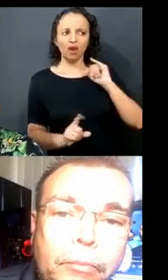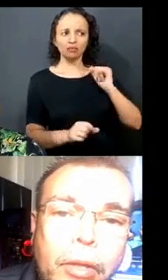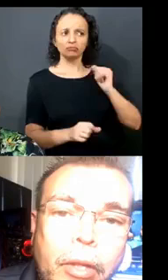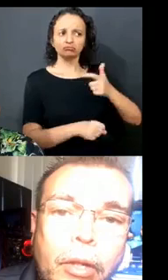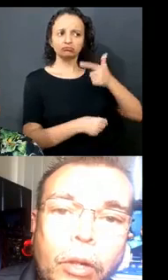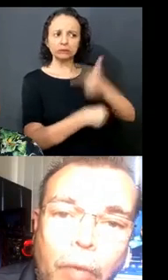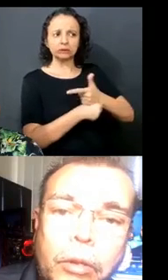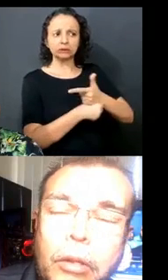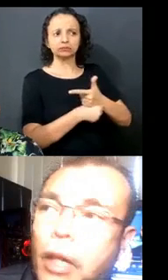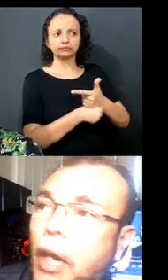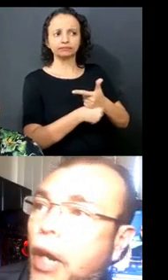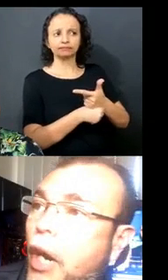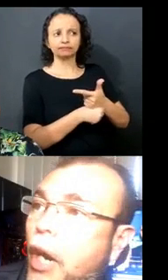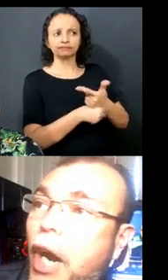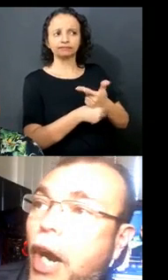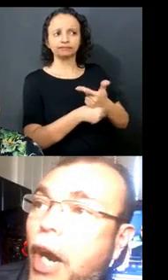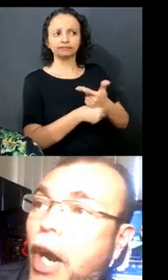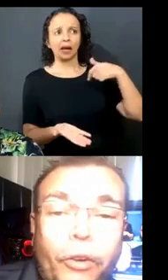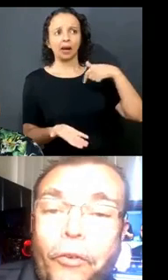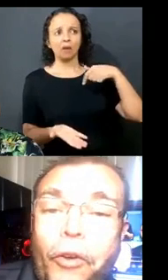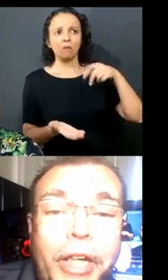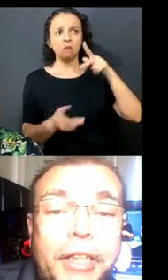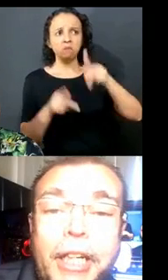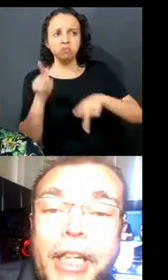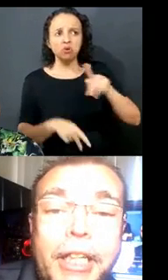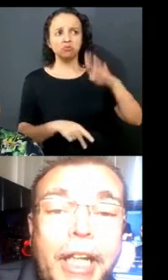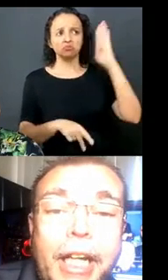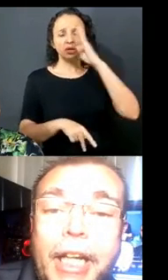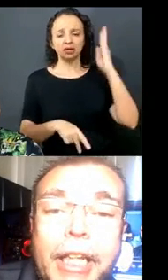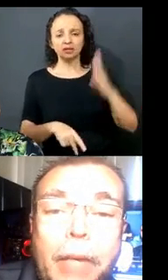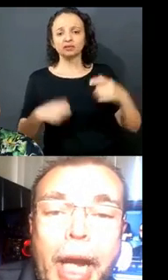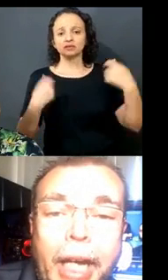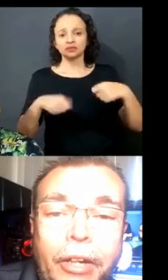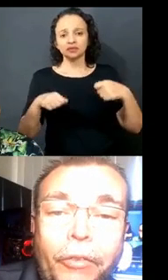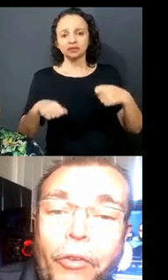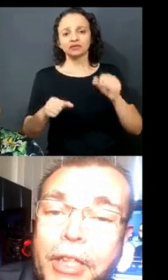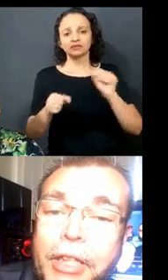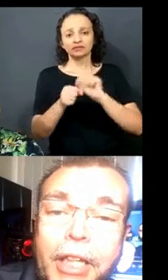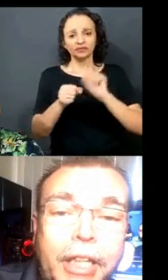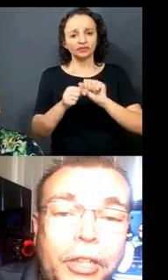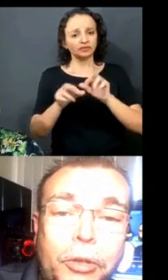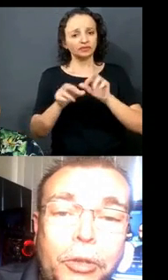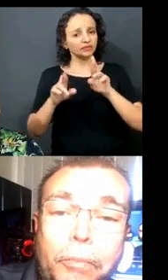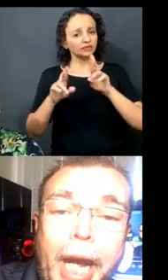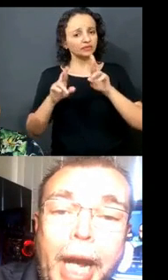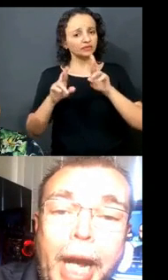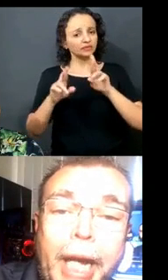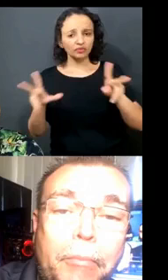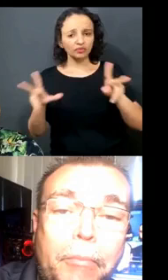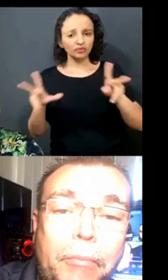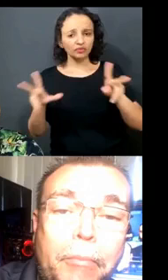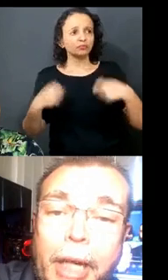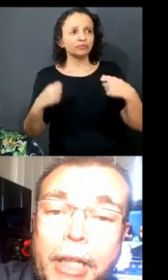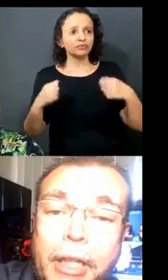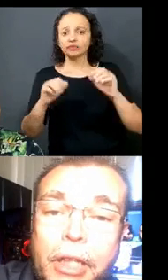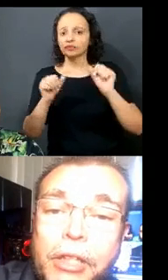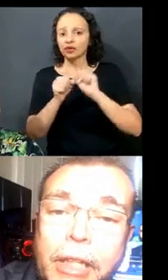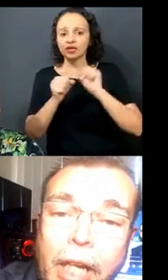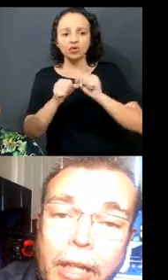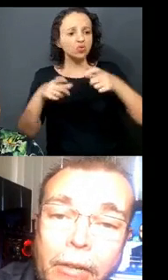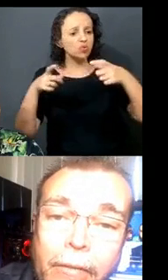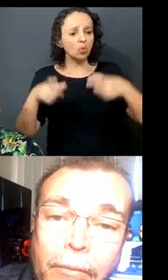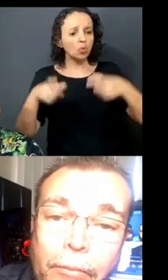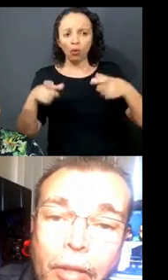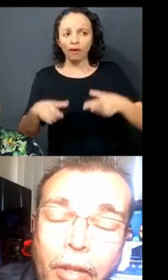reinventar. Como? Vou fazer igreja na areia da praia. Eu vou fazer igreja no parque aberto, não tem parede, não